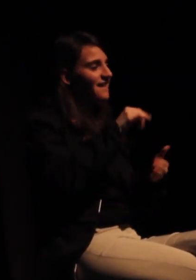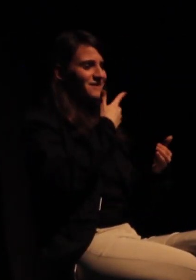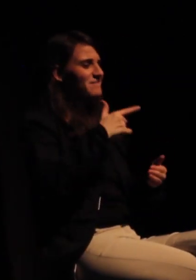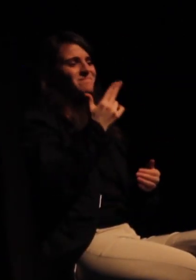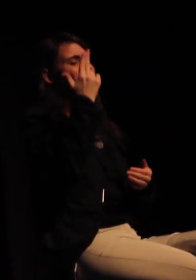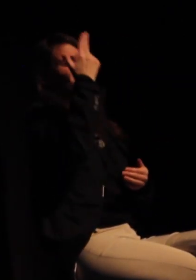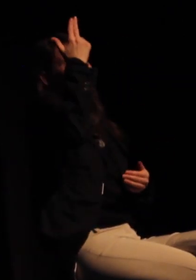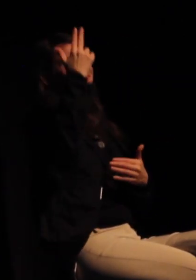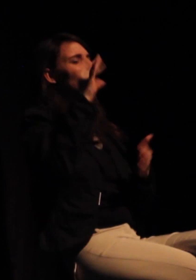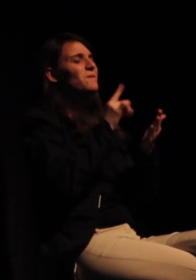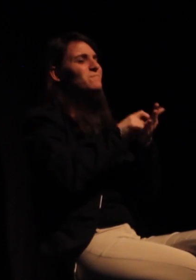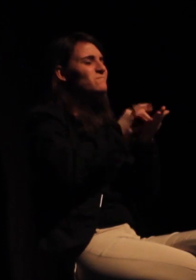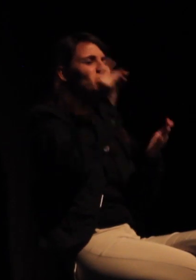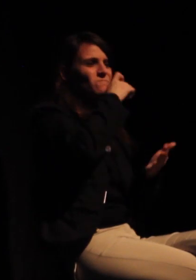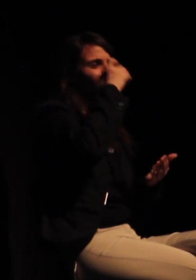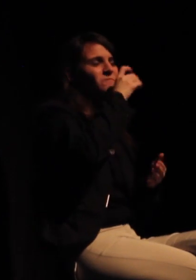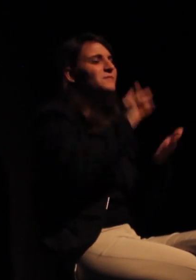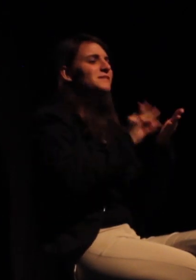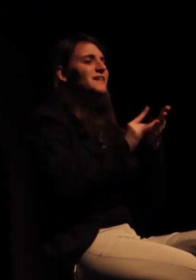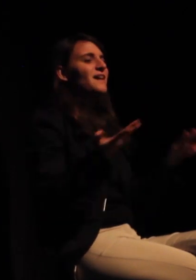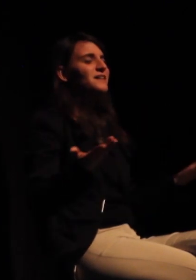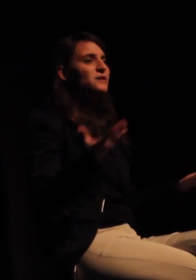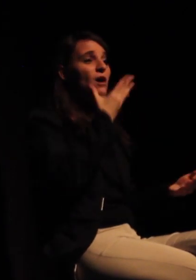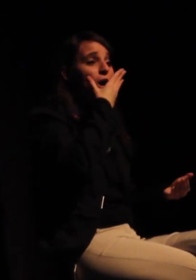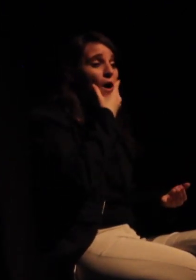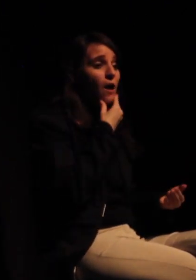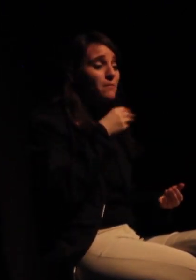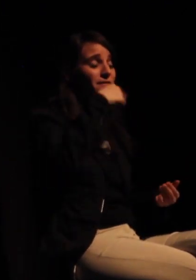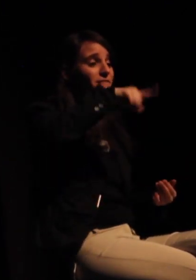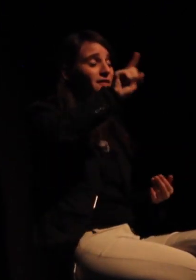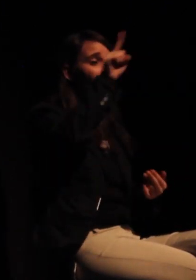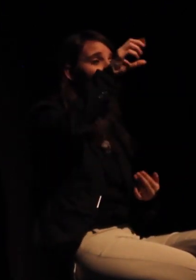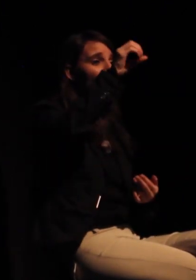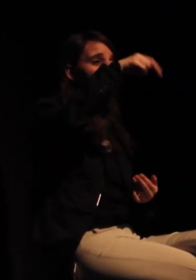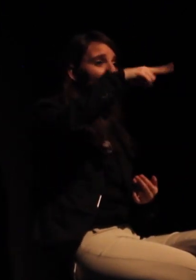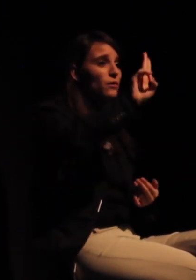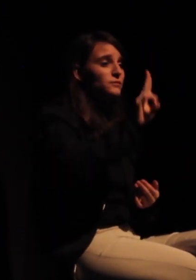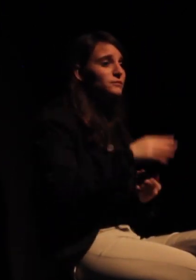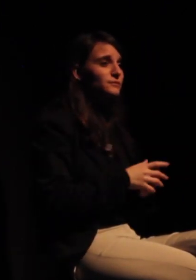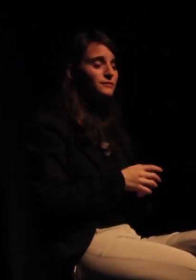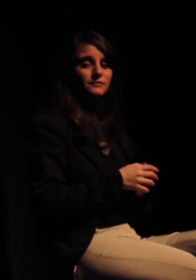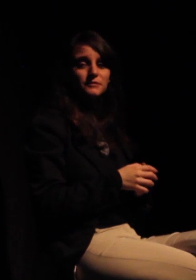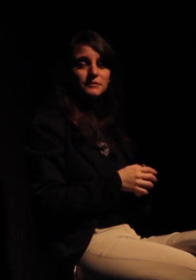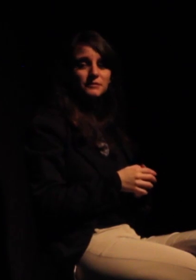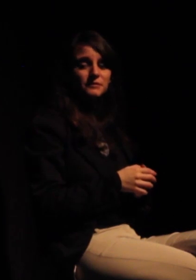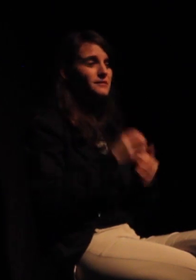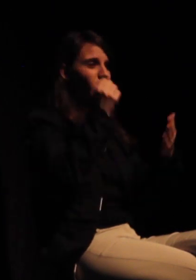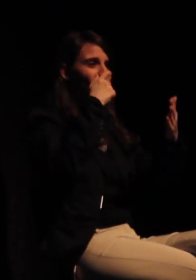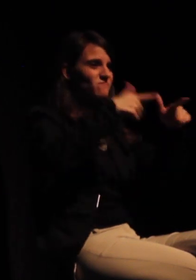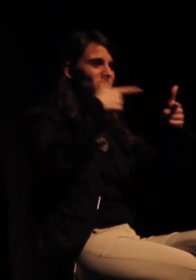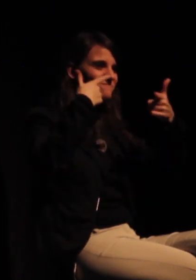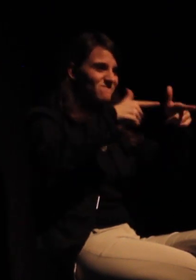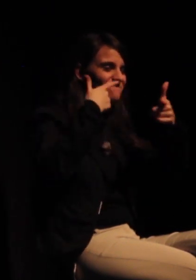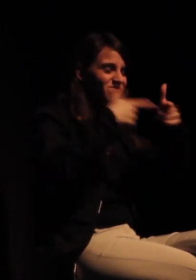dá, aquilo não pode ser real. Um homem que vai na ONU, em vez de conciliar-se com o governo, ele ataca mais